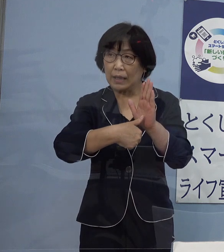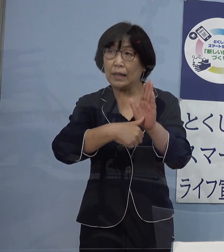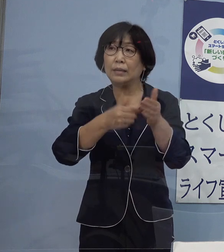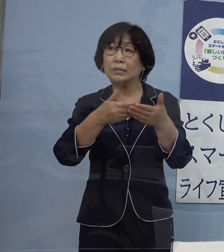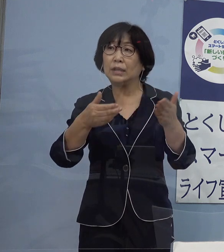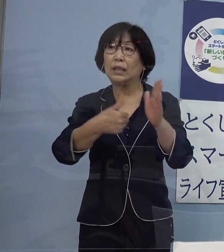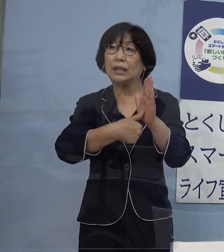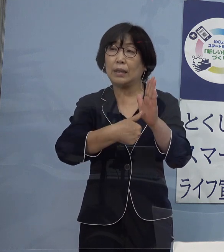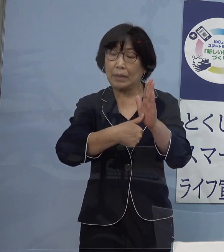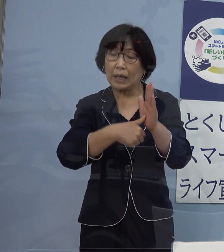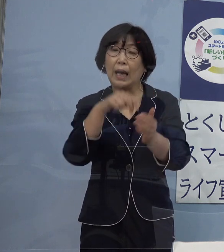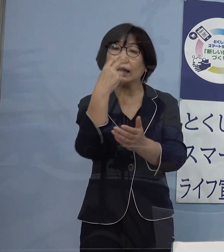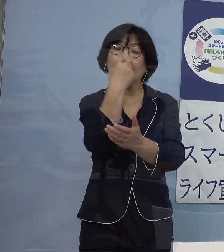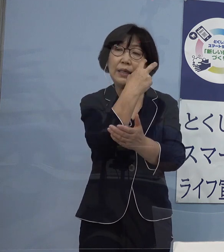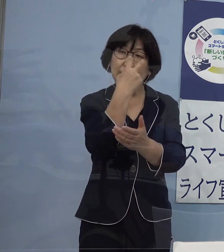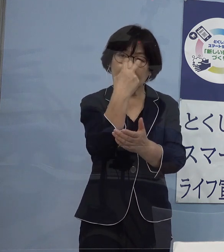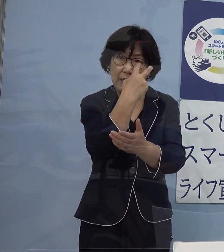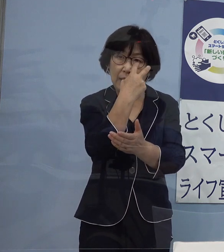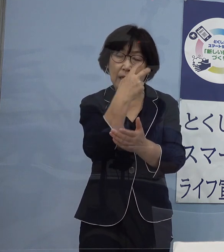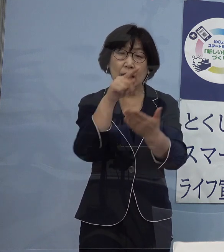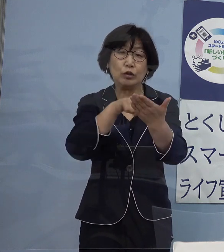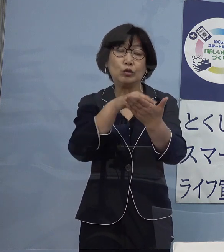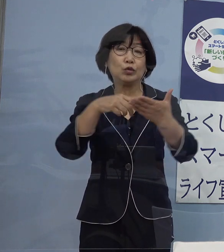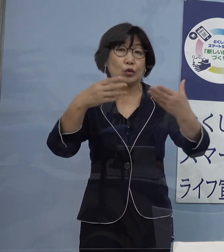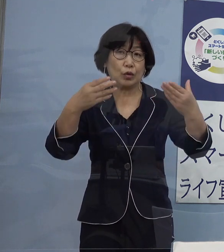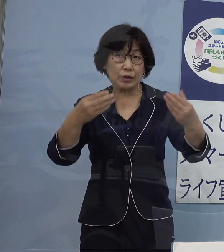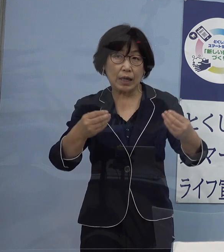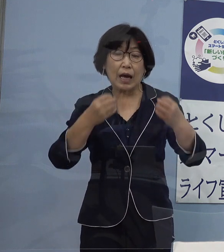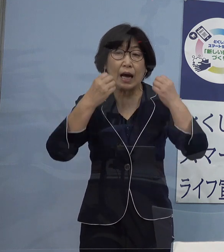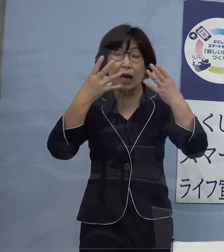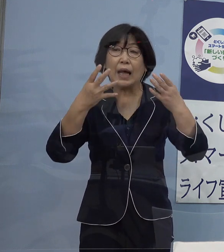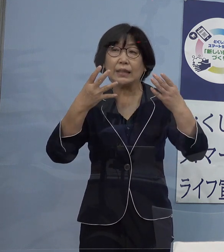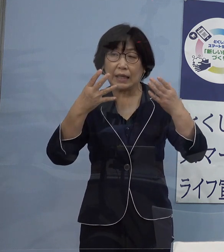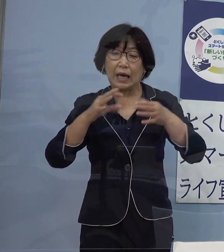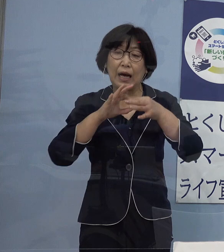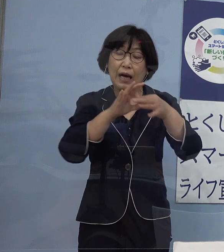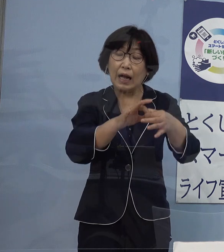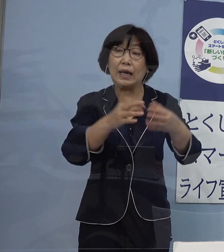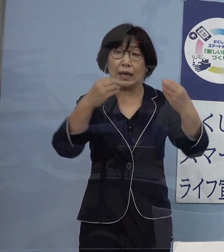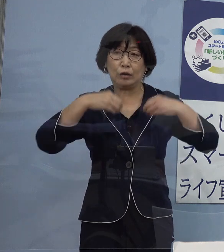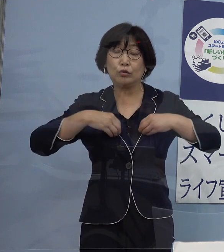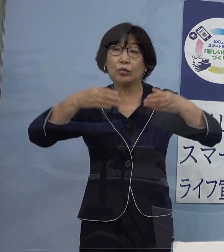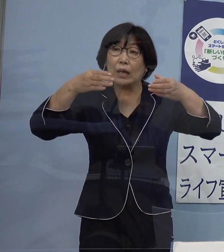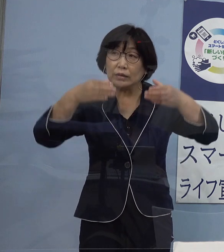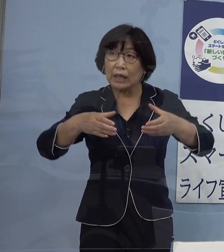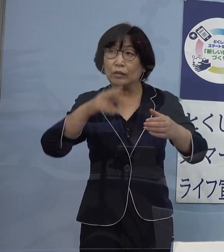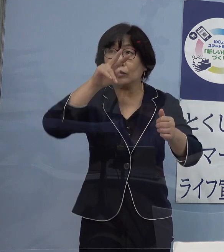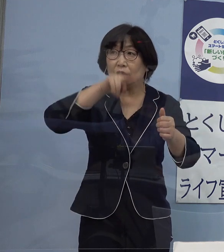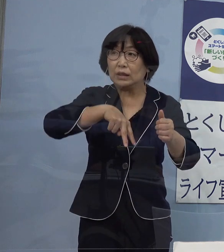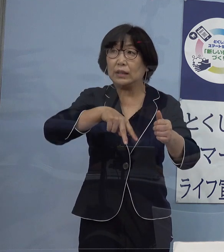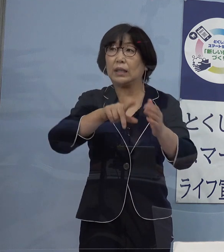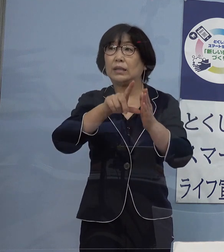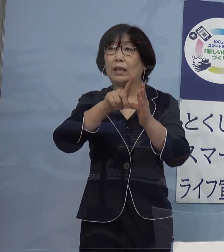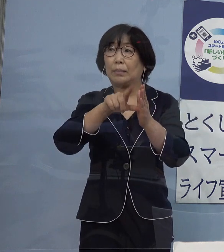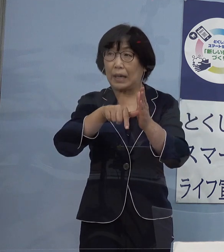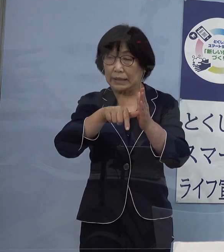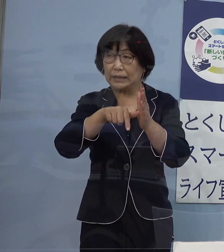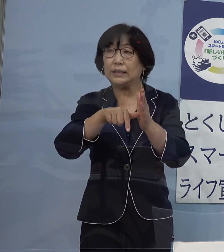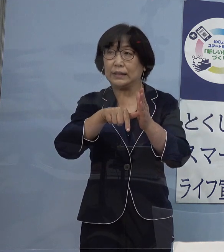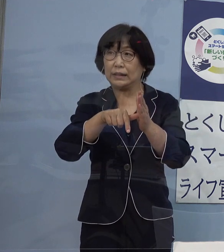検査が終了して、まあ、新たな関連クラスターと認定された場合に、今、名前が読んで